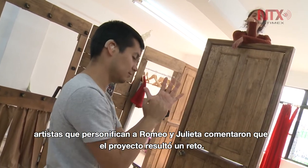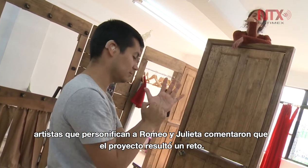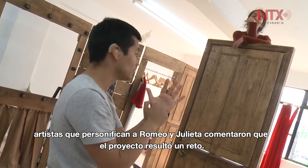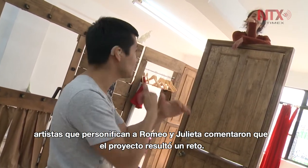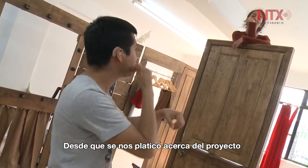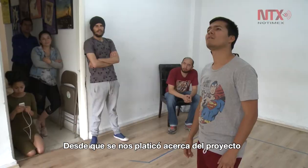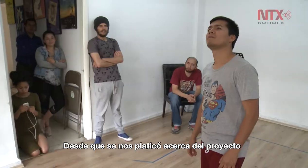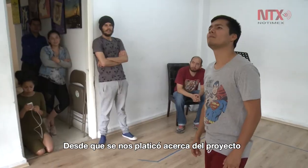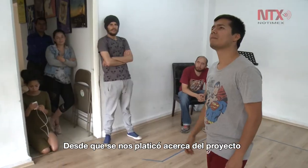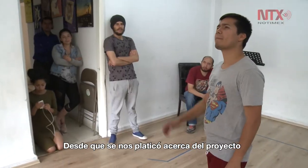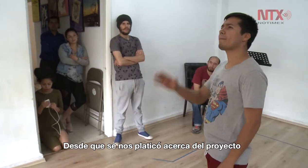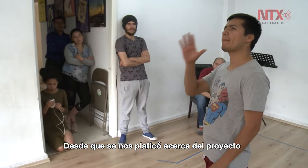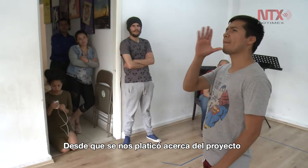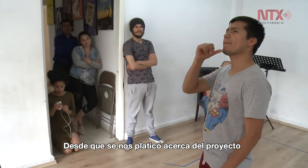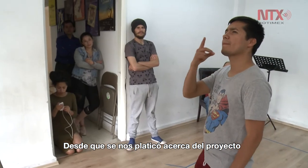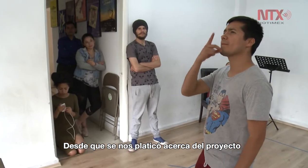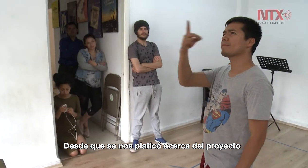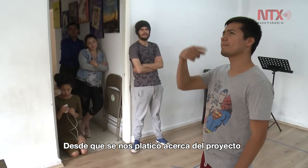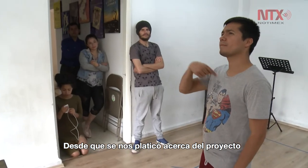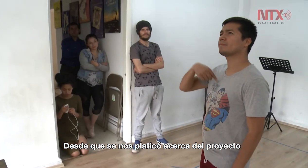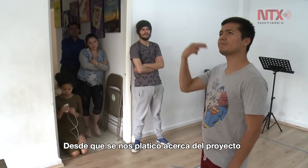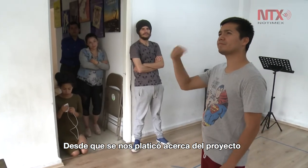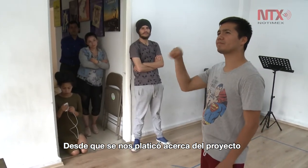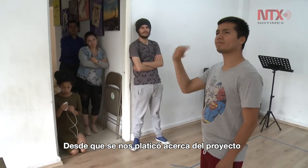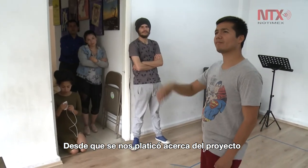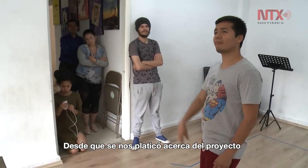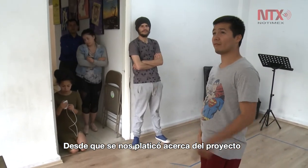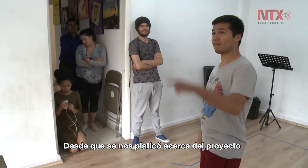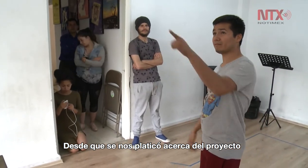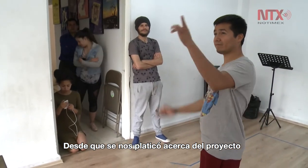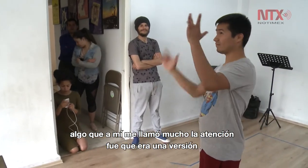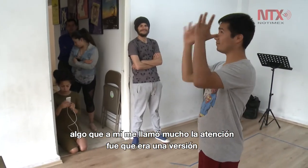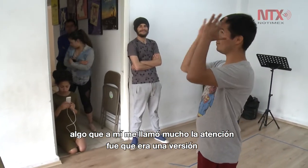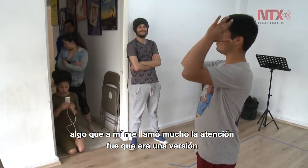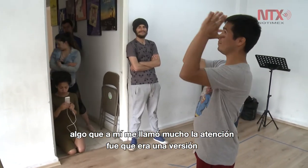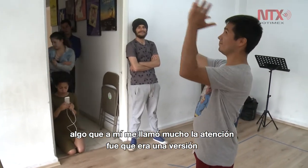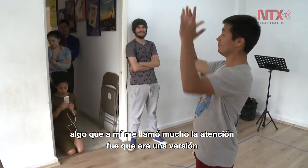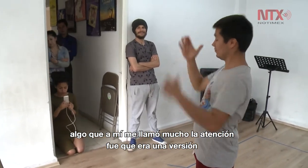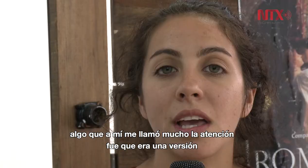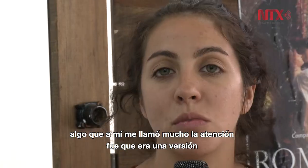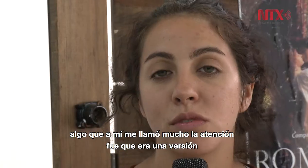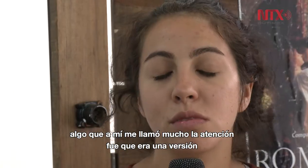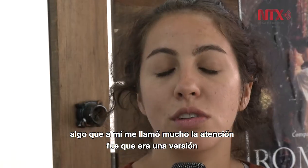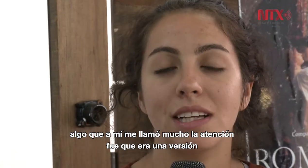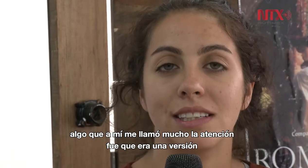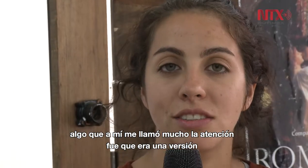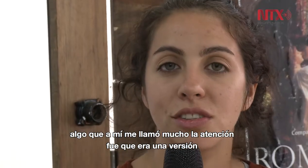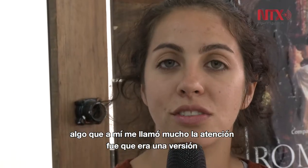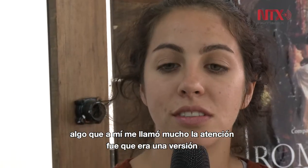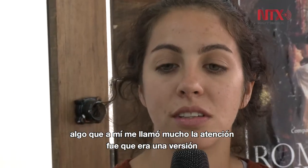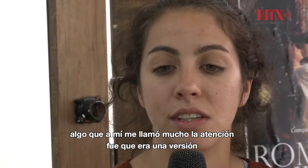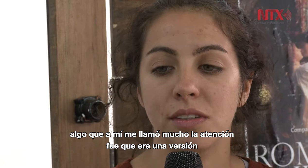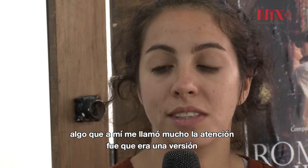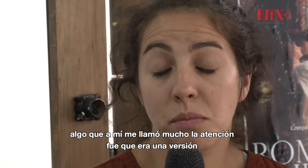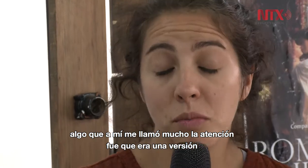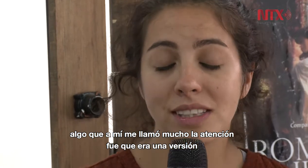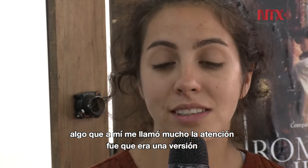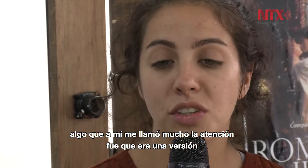reto. Desde que se nos platicó acerca del proyecto, algo que a mí me llamó mucho la atención, llamó mi atención